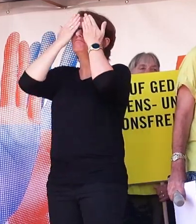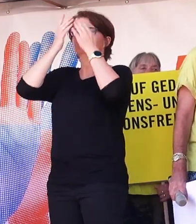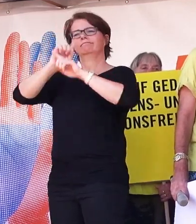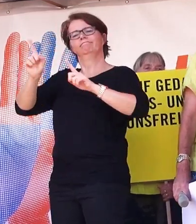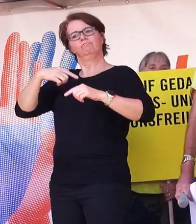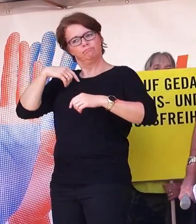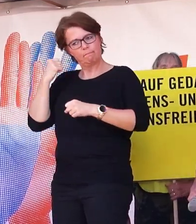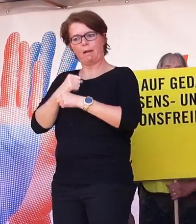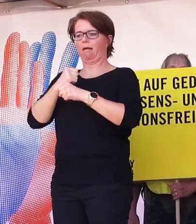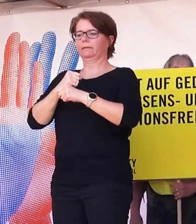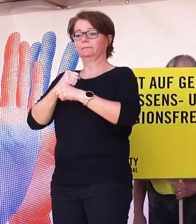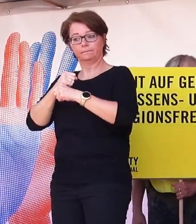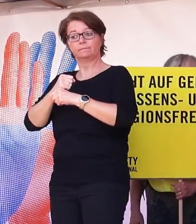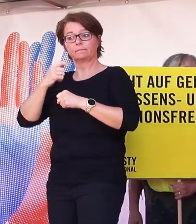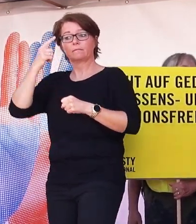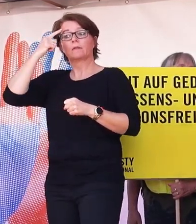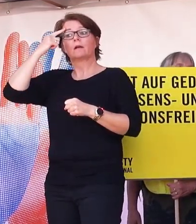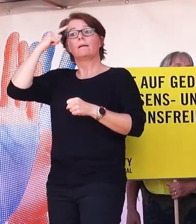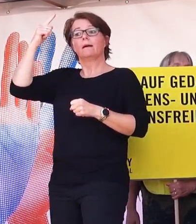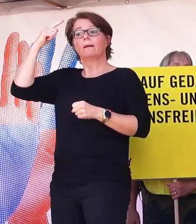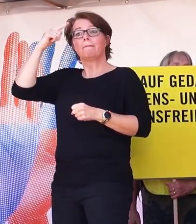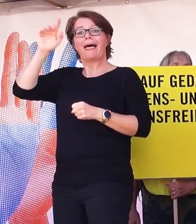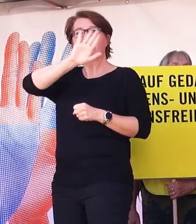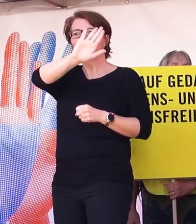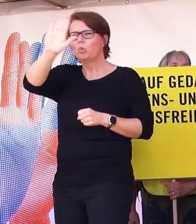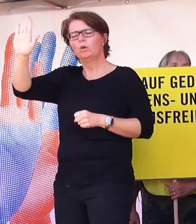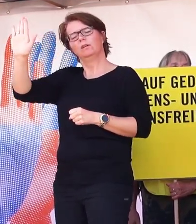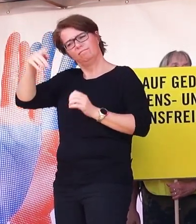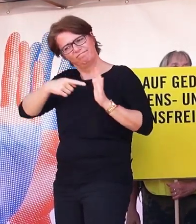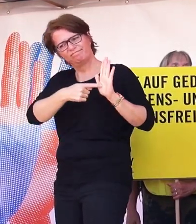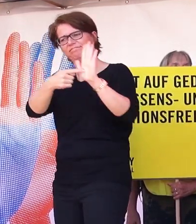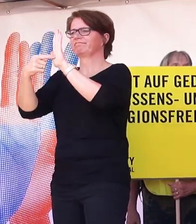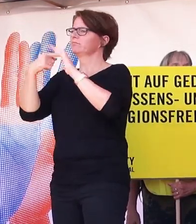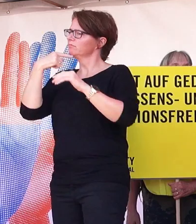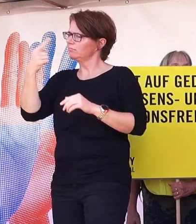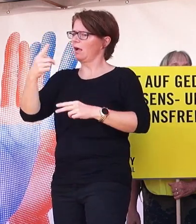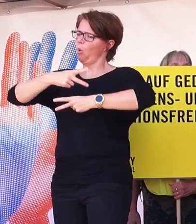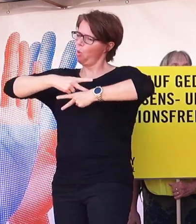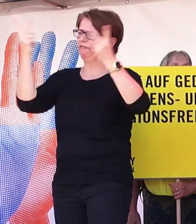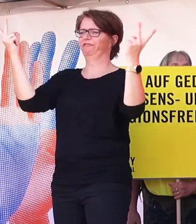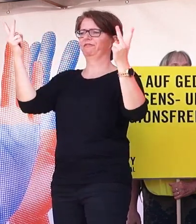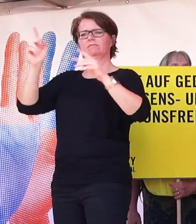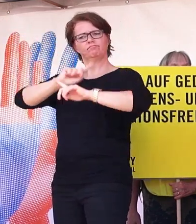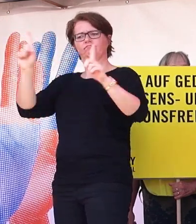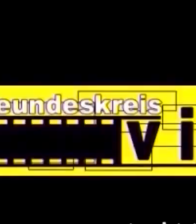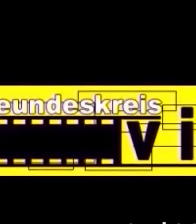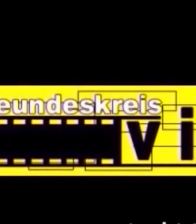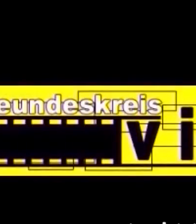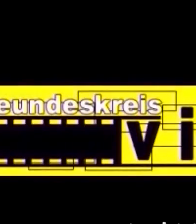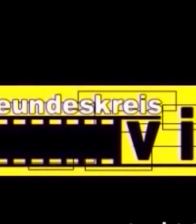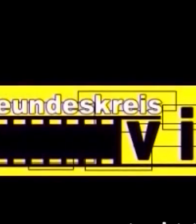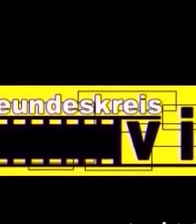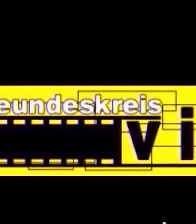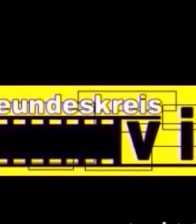meinung zu sagen und bis zu äußern was einem nicht passt also setzt euch ein